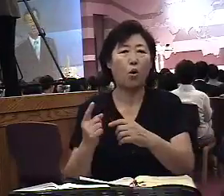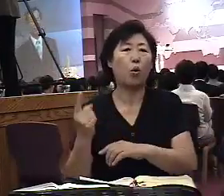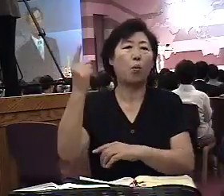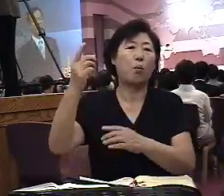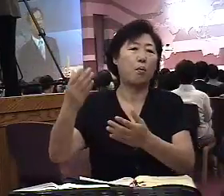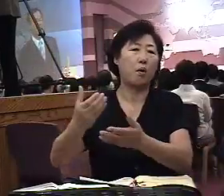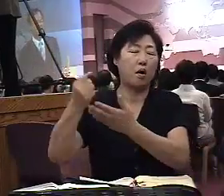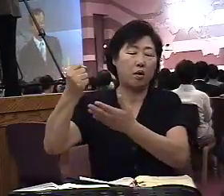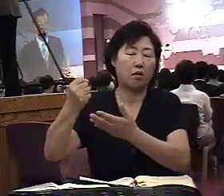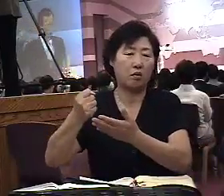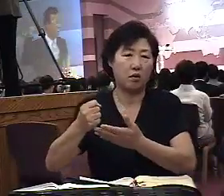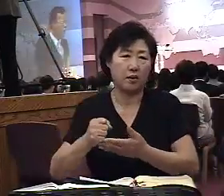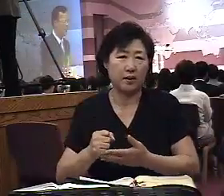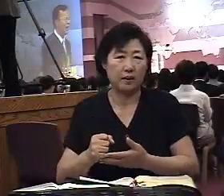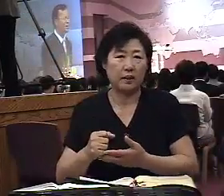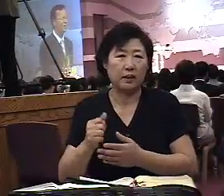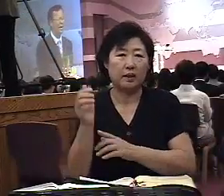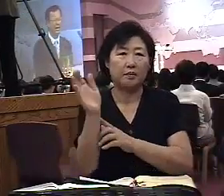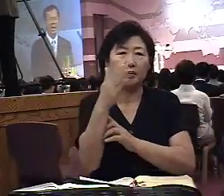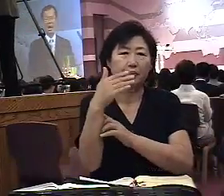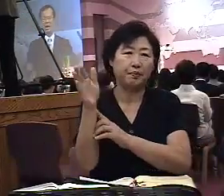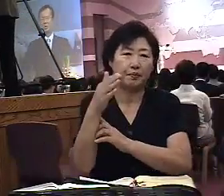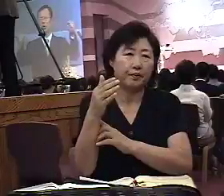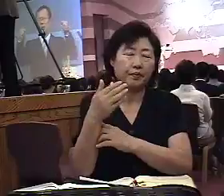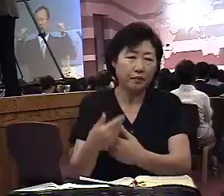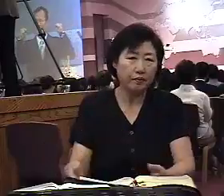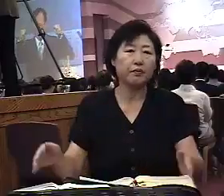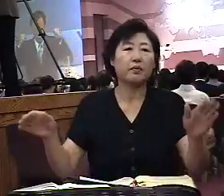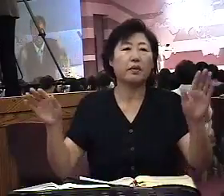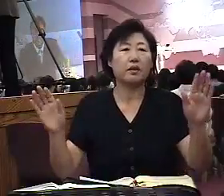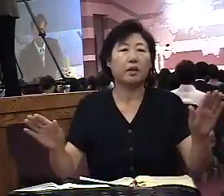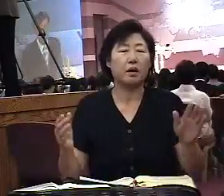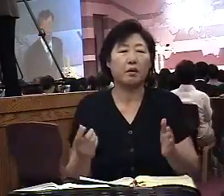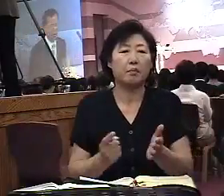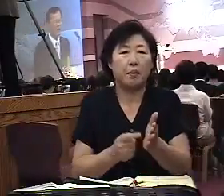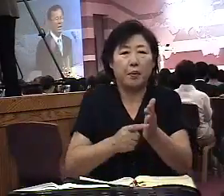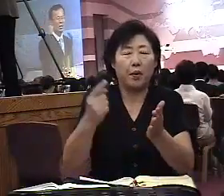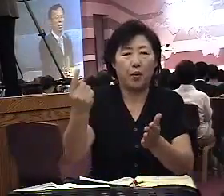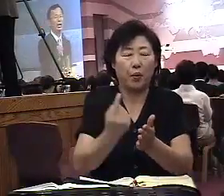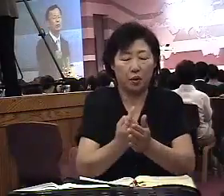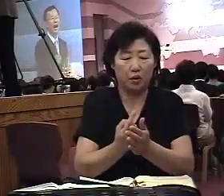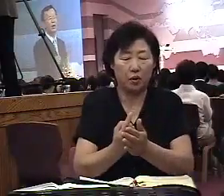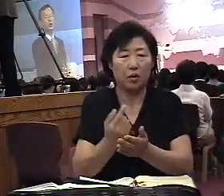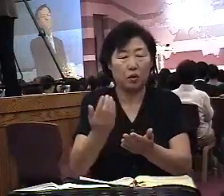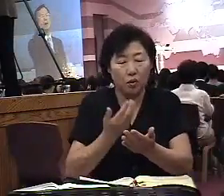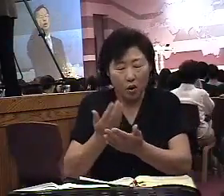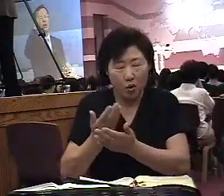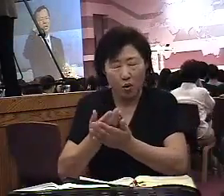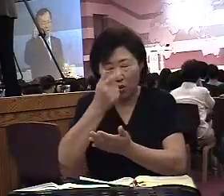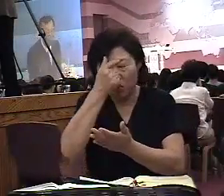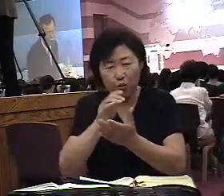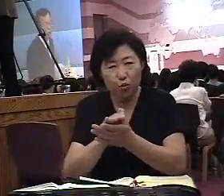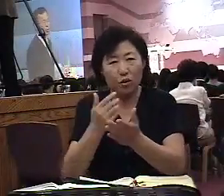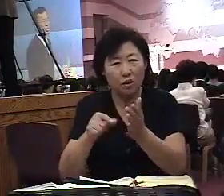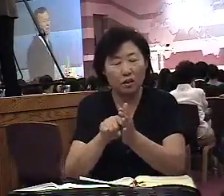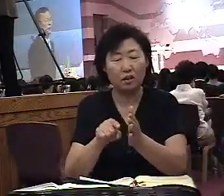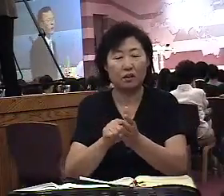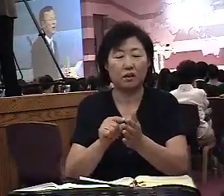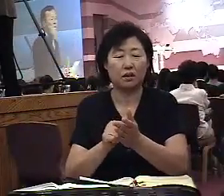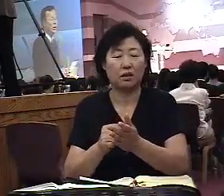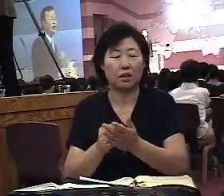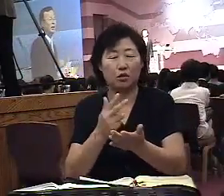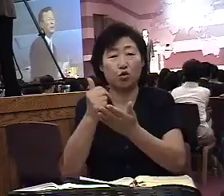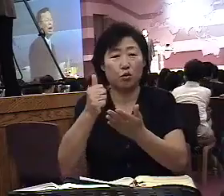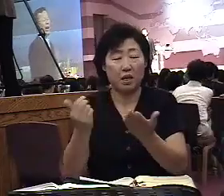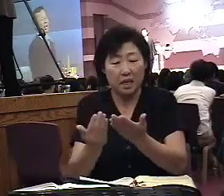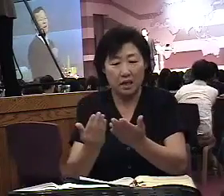받고 그분의 깃발이 훨훨 나르는 날이 하루속히 오게 하여 주시옵소서. 그 일을 위하여 주님의 교회를 깨우쳐